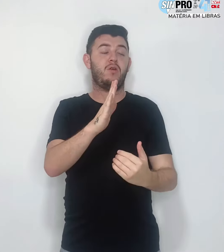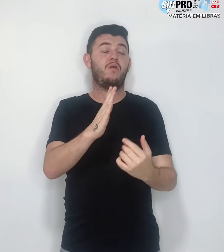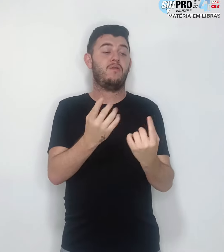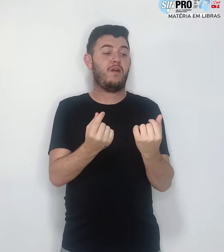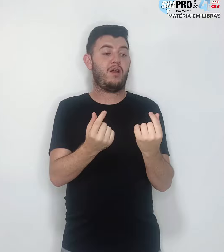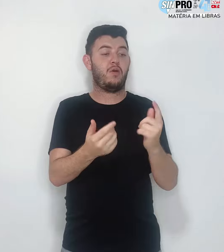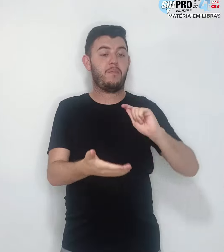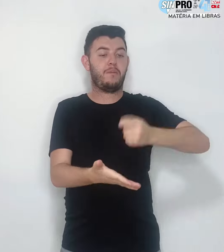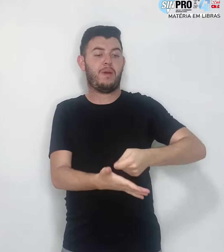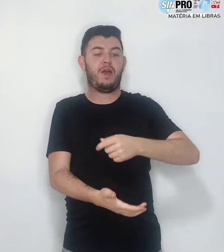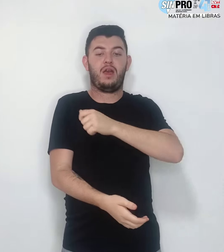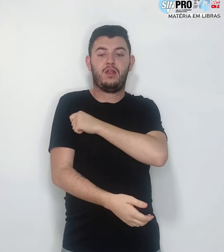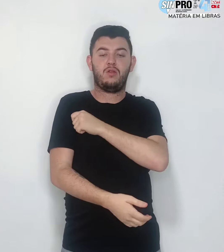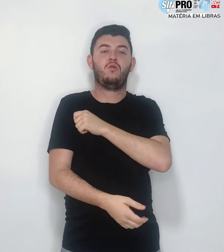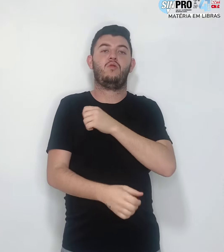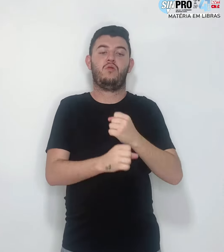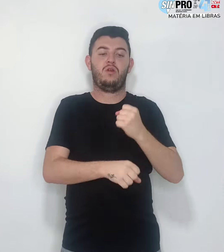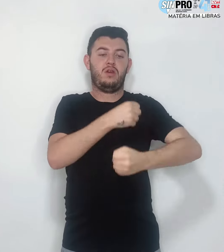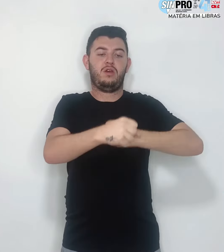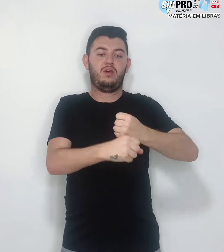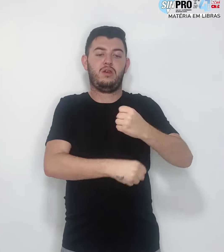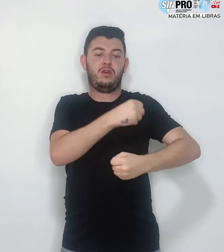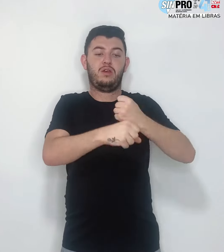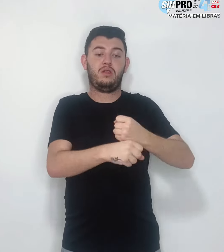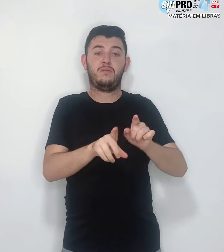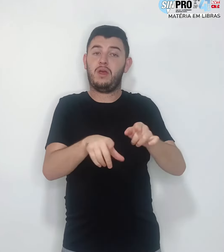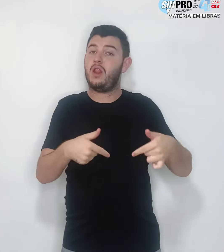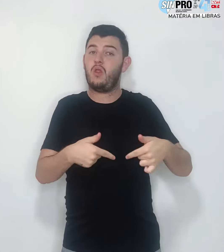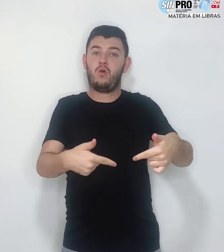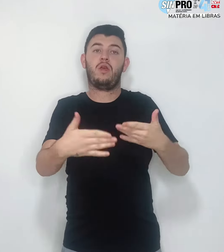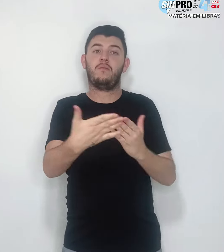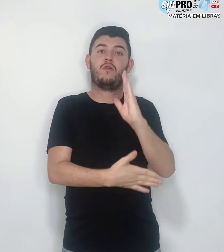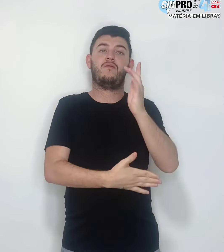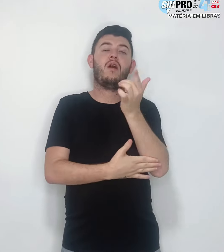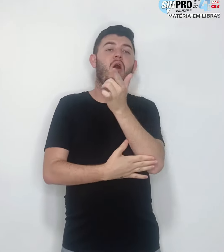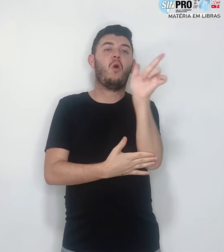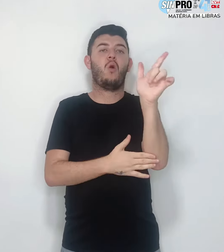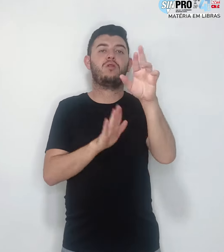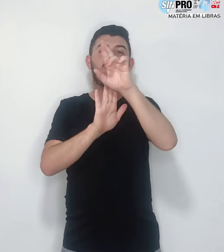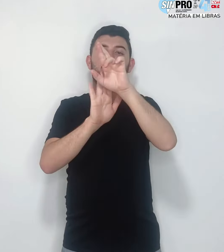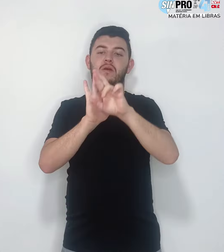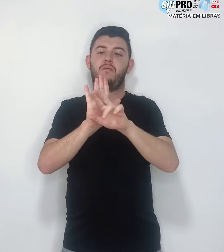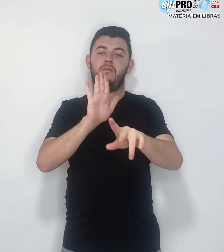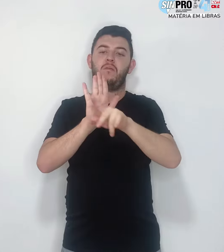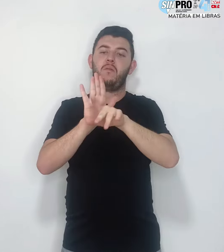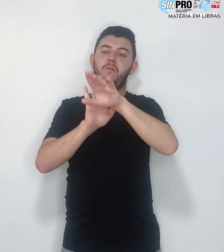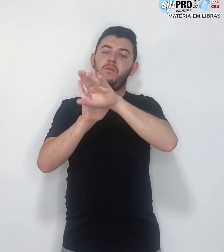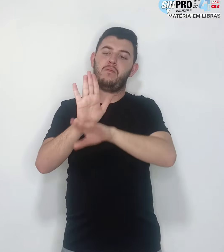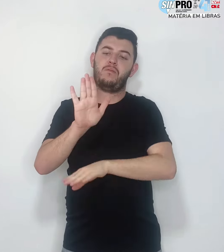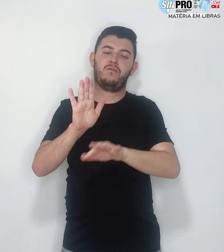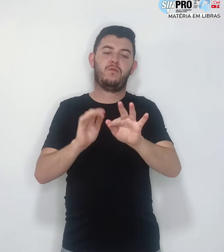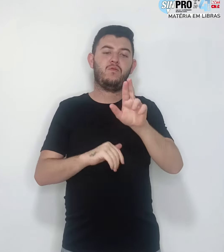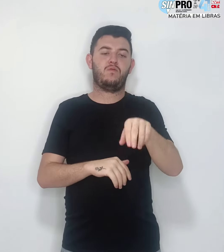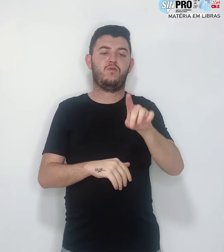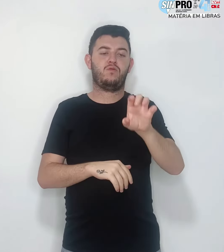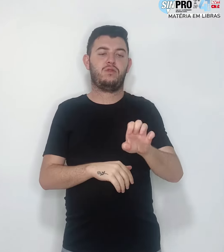além de continuar a luta pela aprovação de outras regulamentações do Fundeb, que tratam do custo